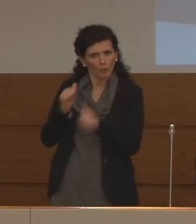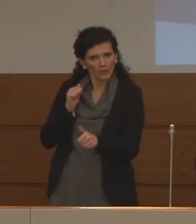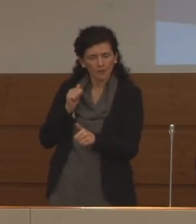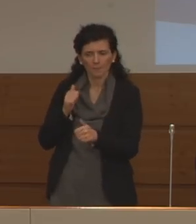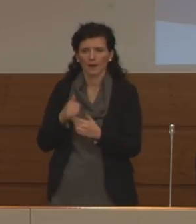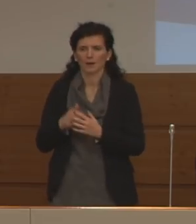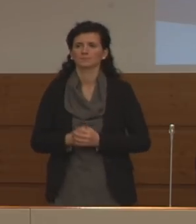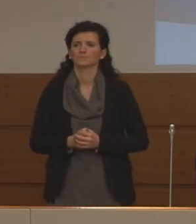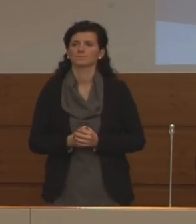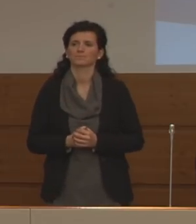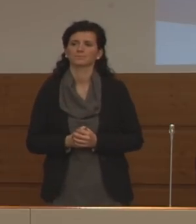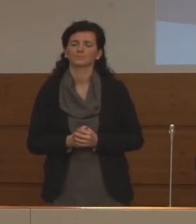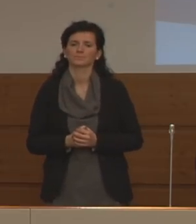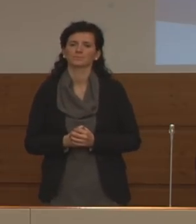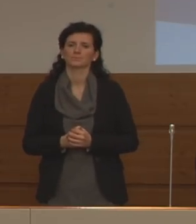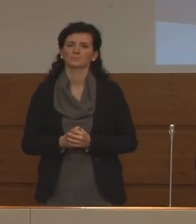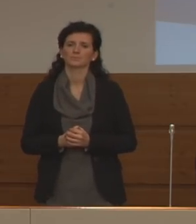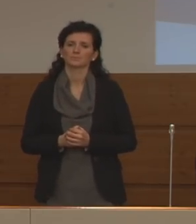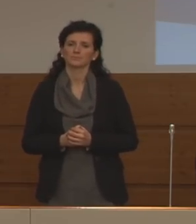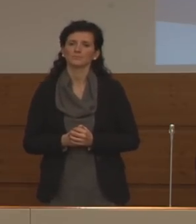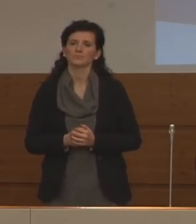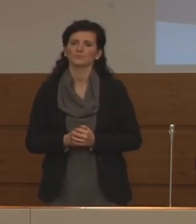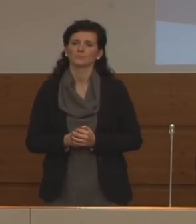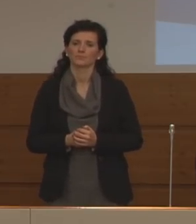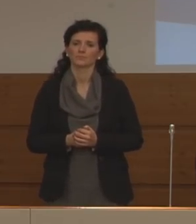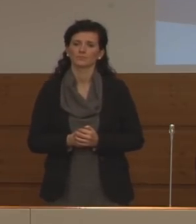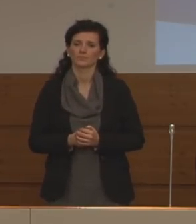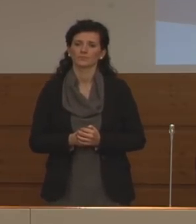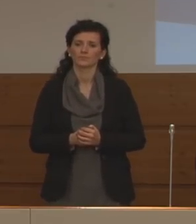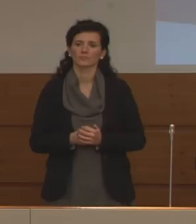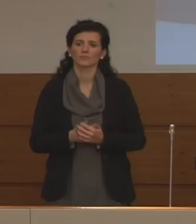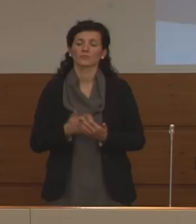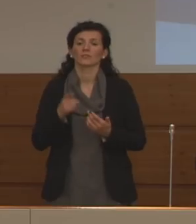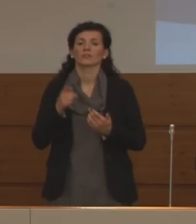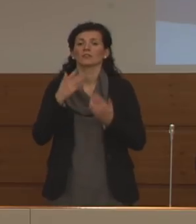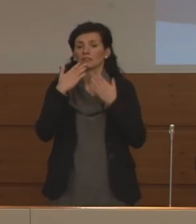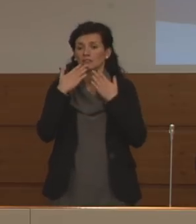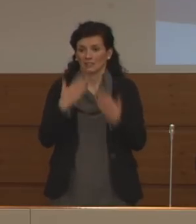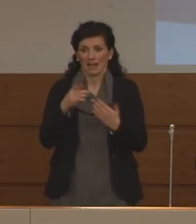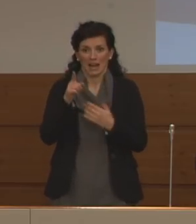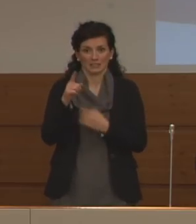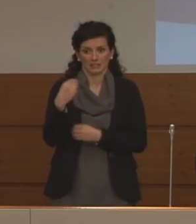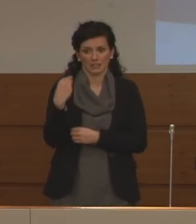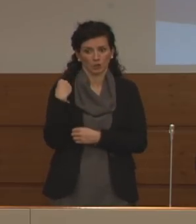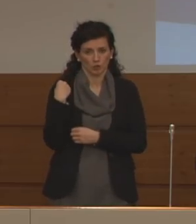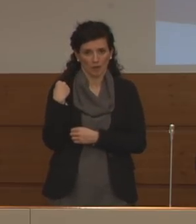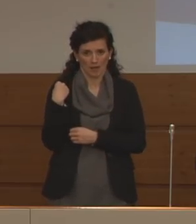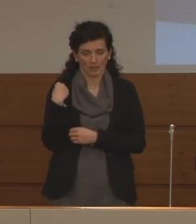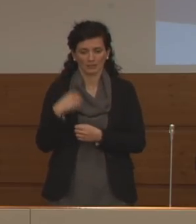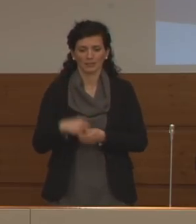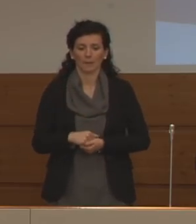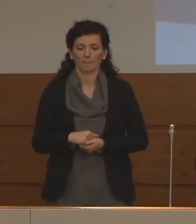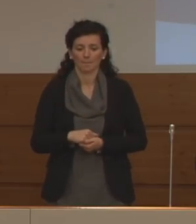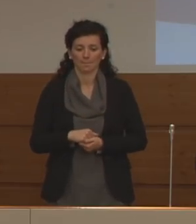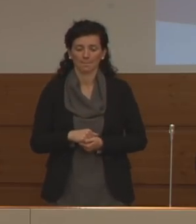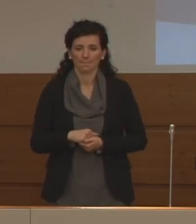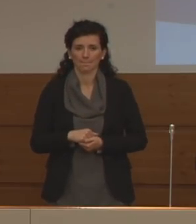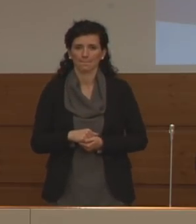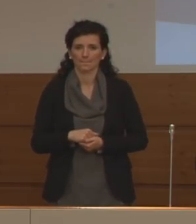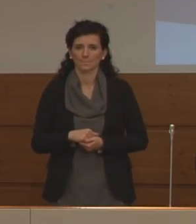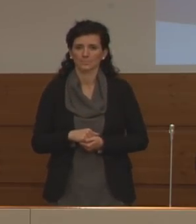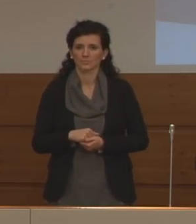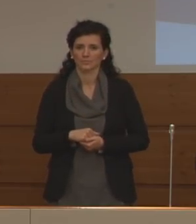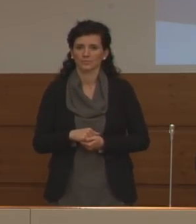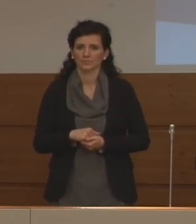allora grazie anche per questa domanda i numeri che abbiamo per le